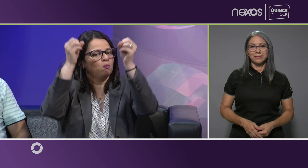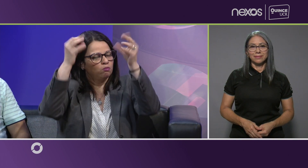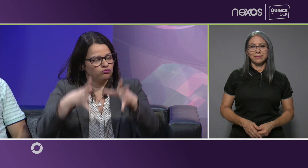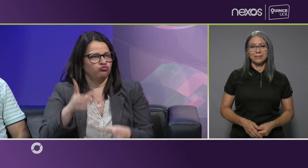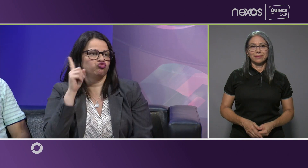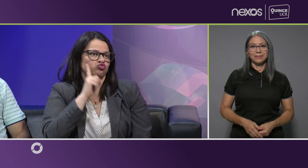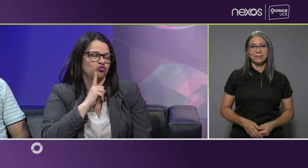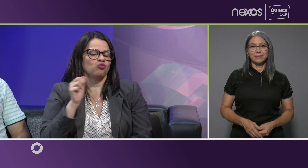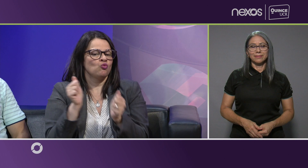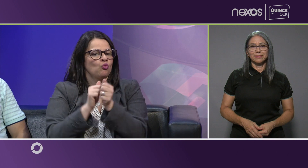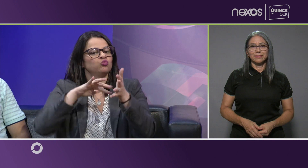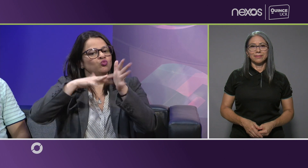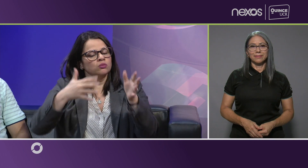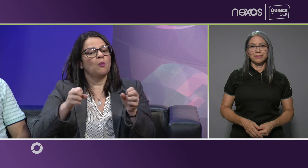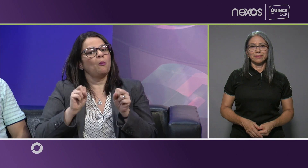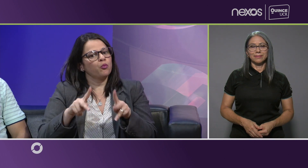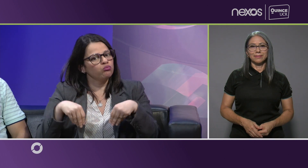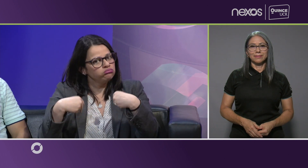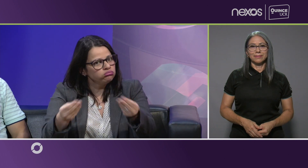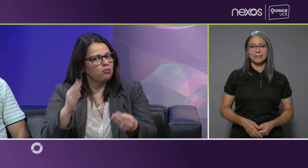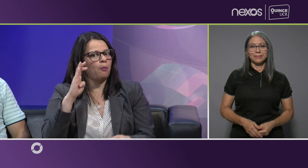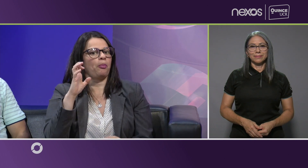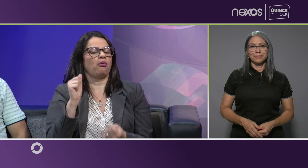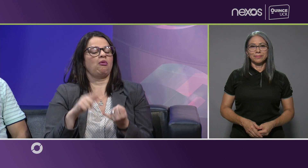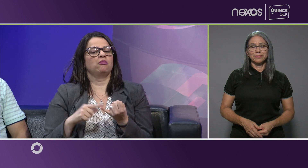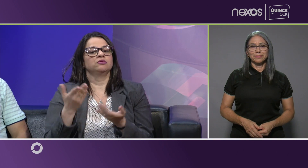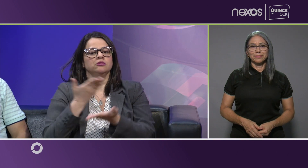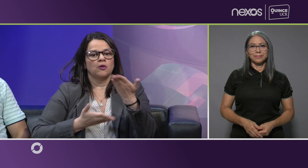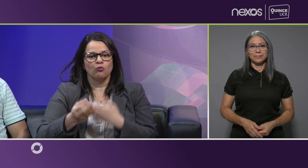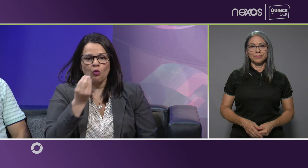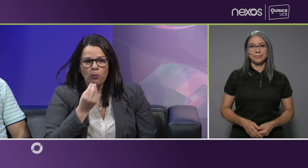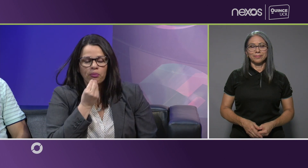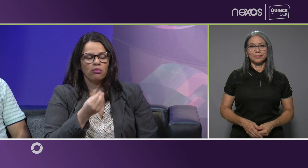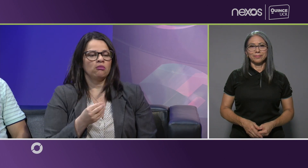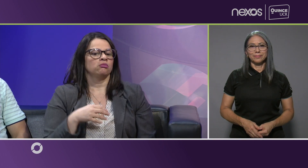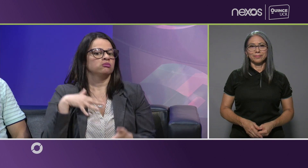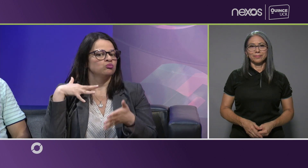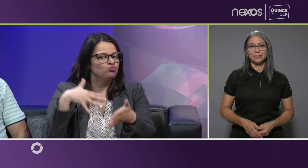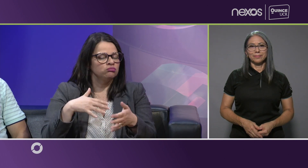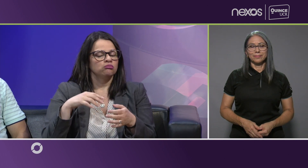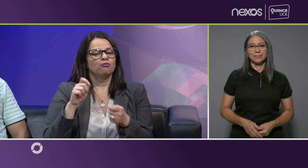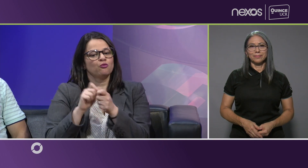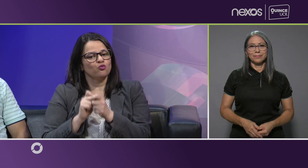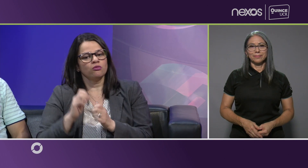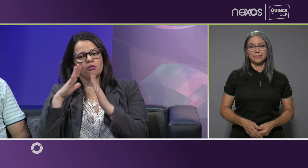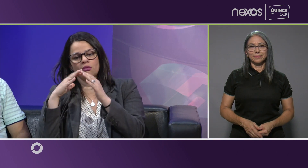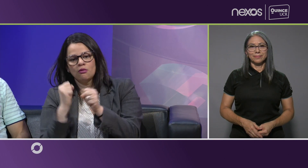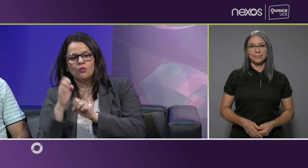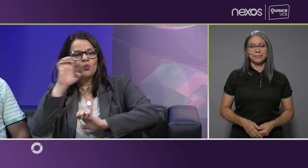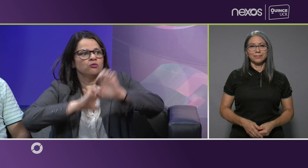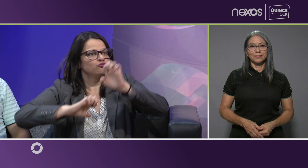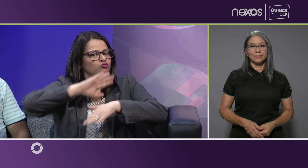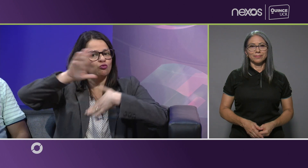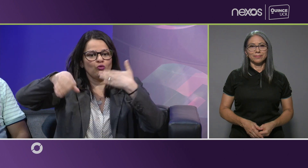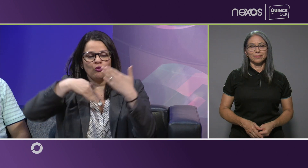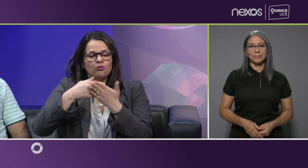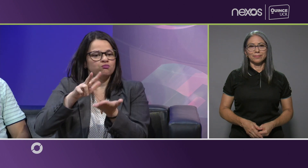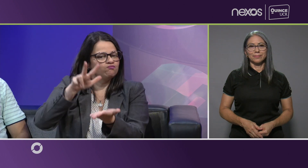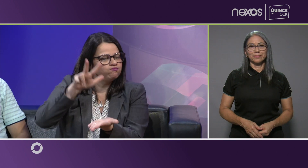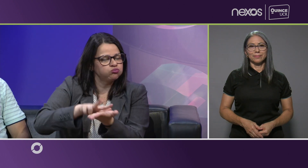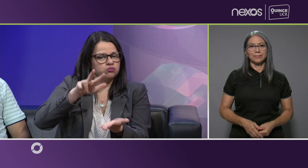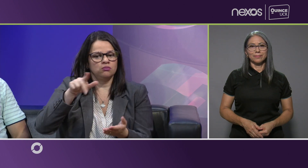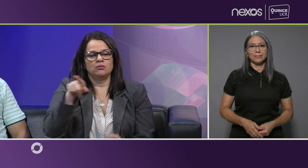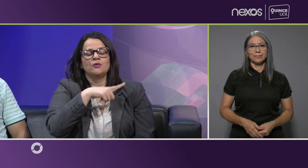los acuerdos, continuamos con los profesores y las profesoras sordas. Y también nos dieron diferentes servicios como